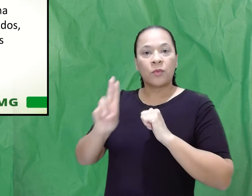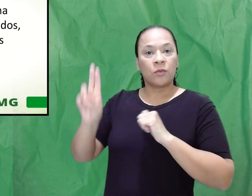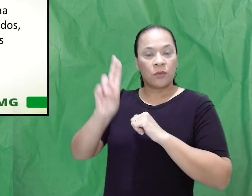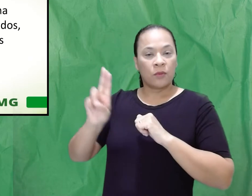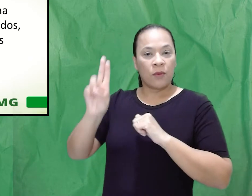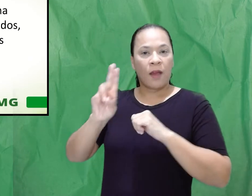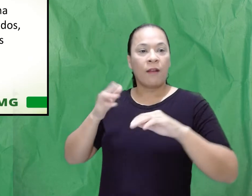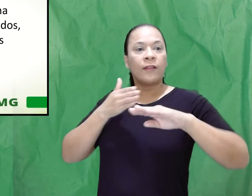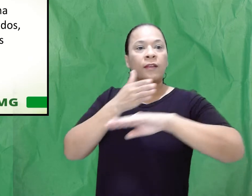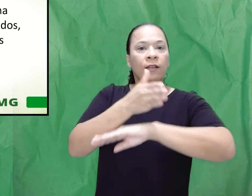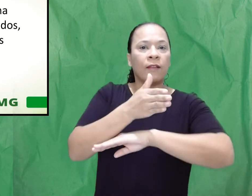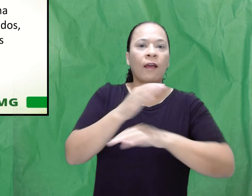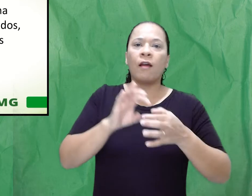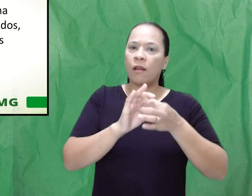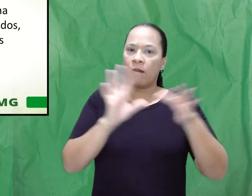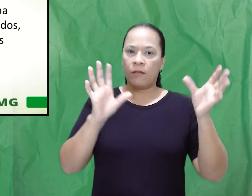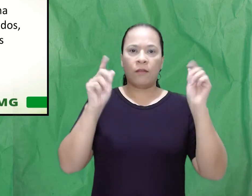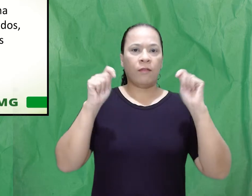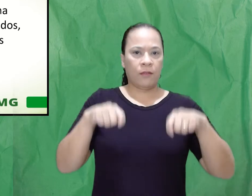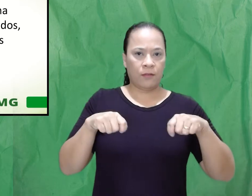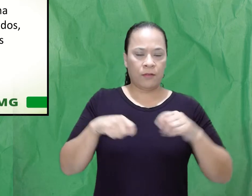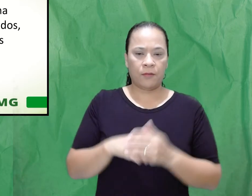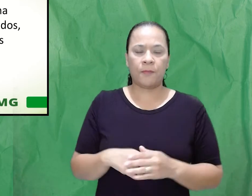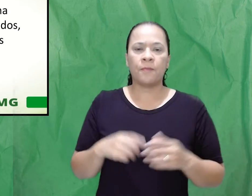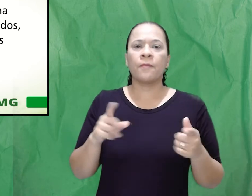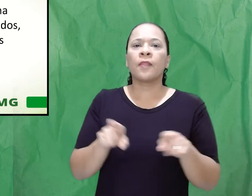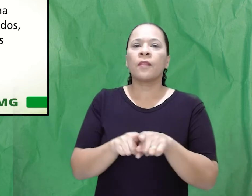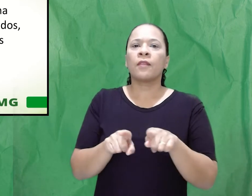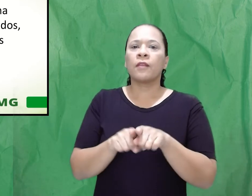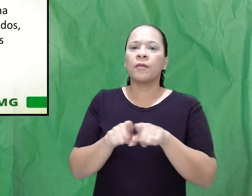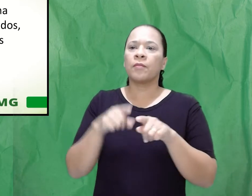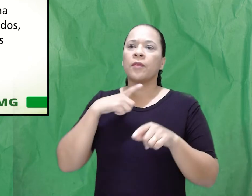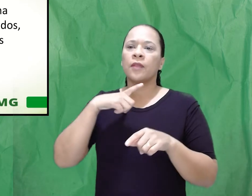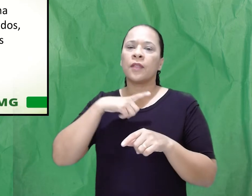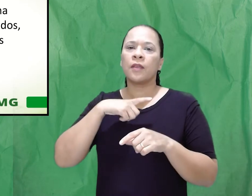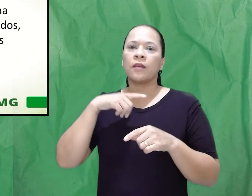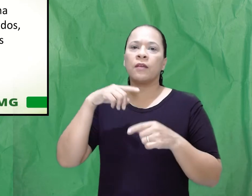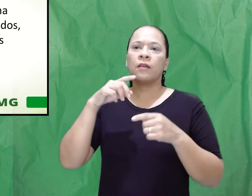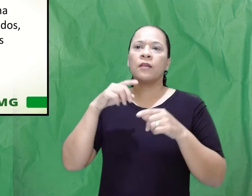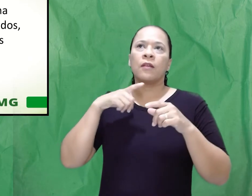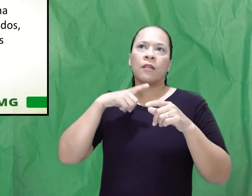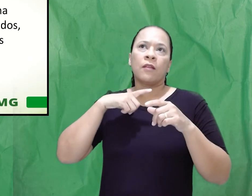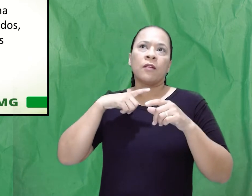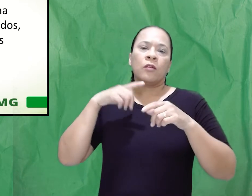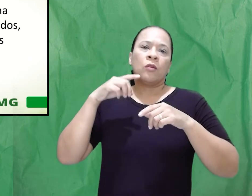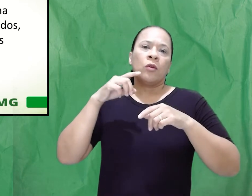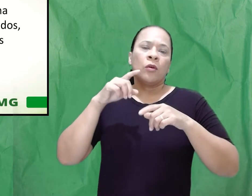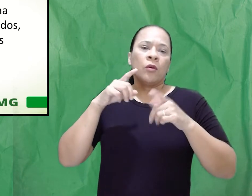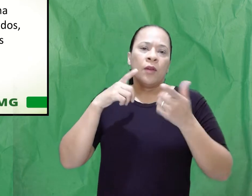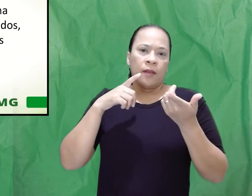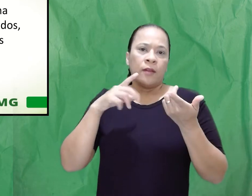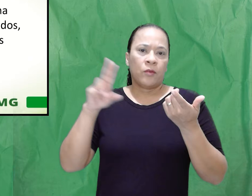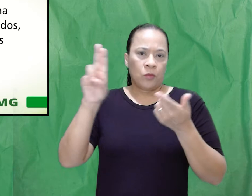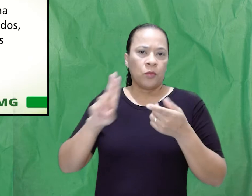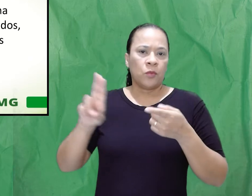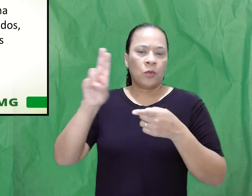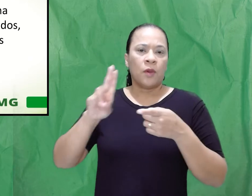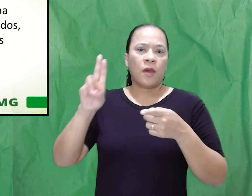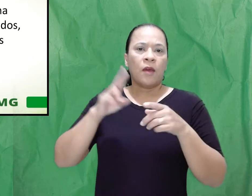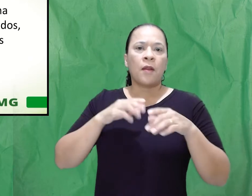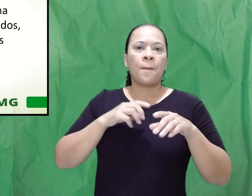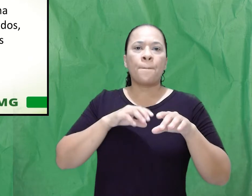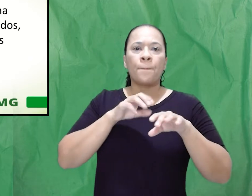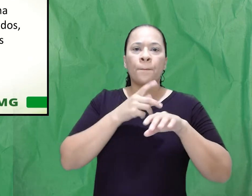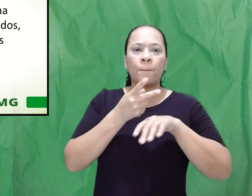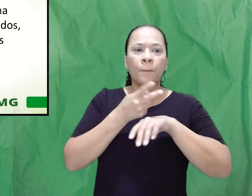Temos também relacionado ao web design são os motores de busca. Por exemplo, tem um motor de busca da Google que ele